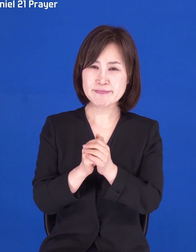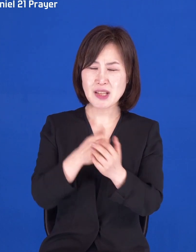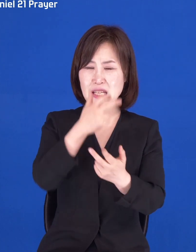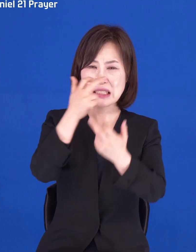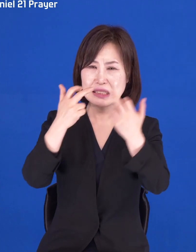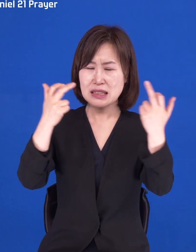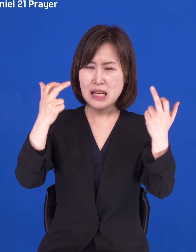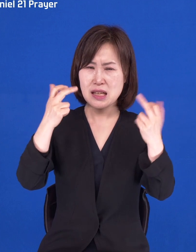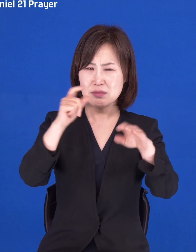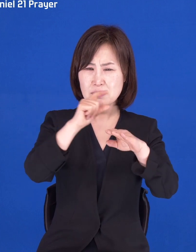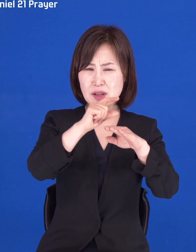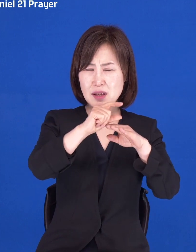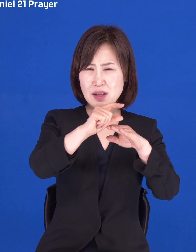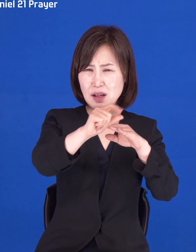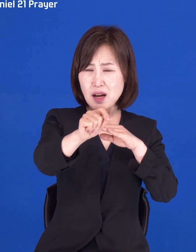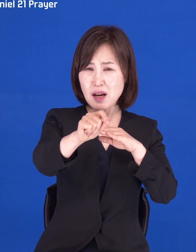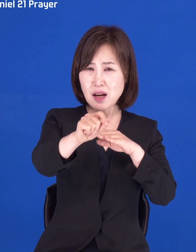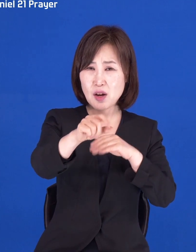추방되어 갔어요.